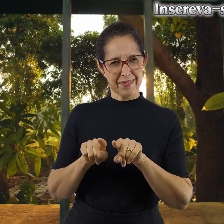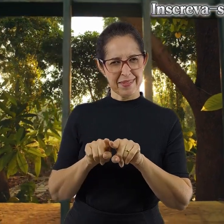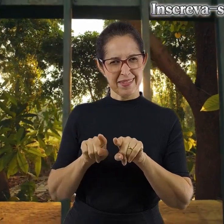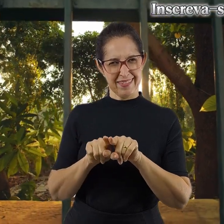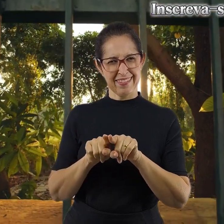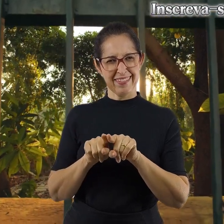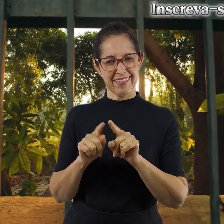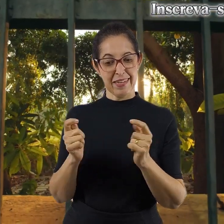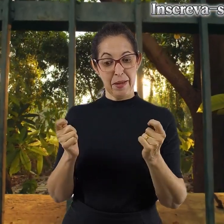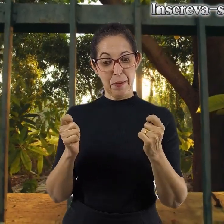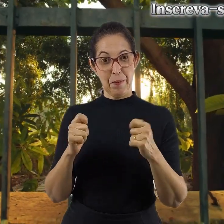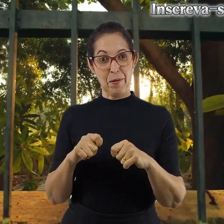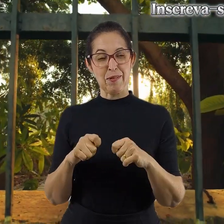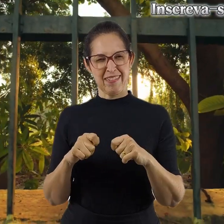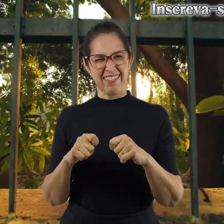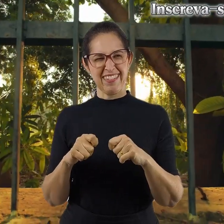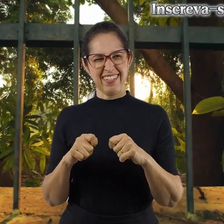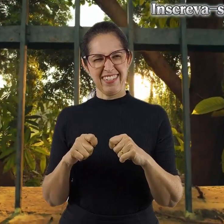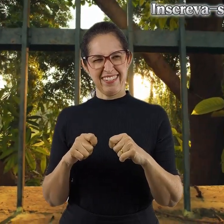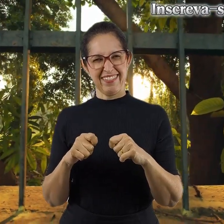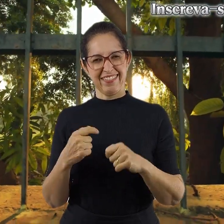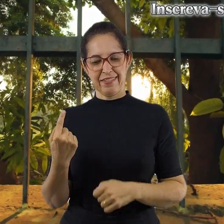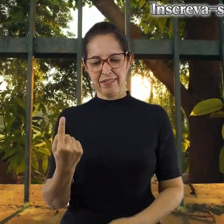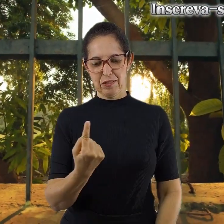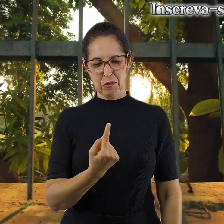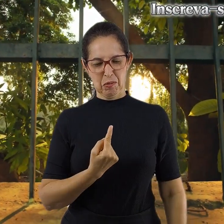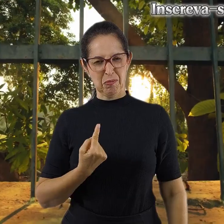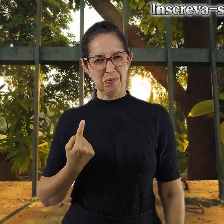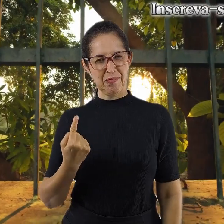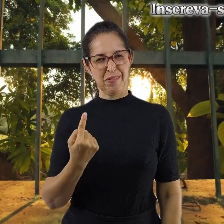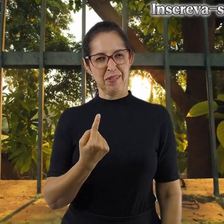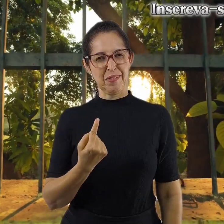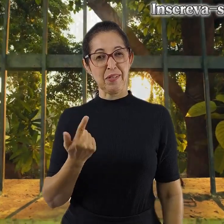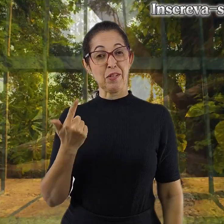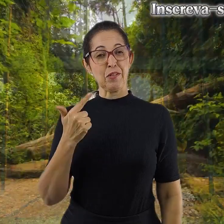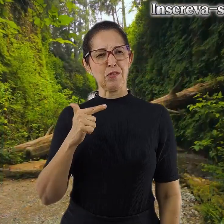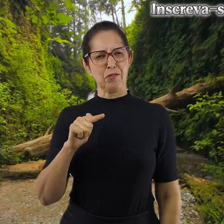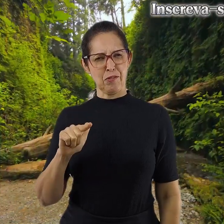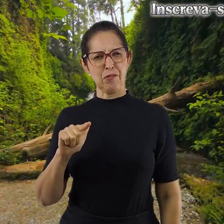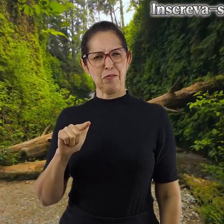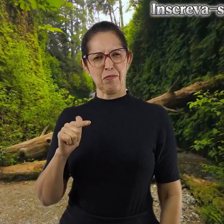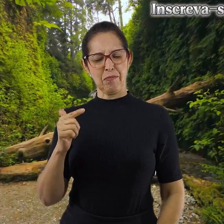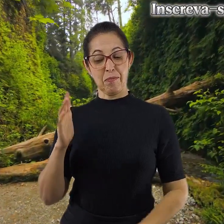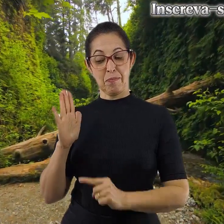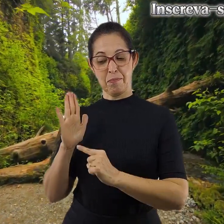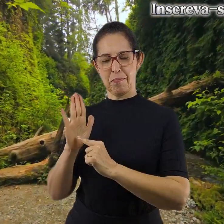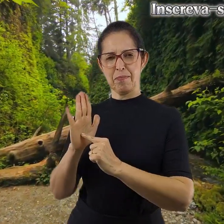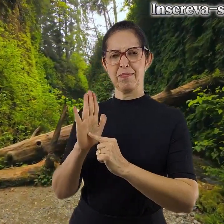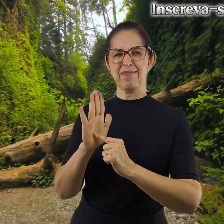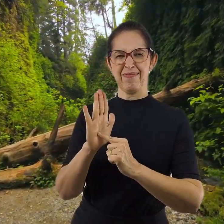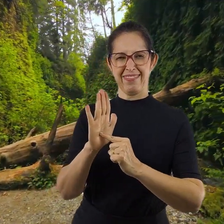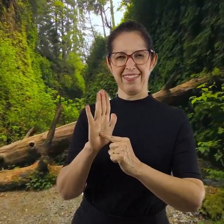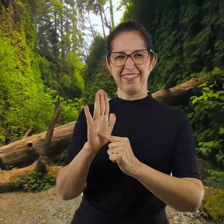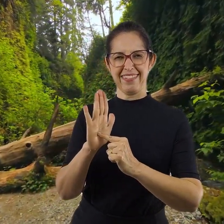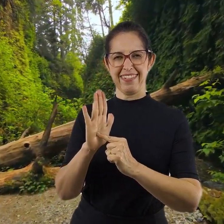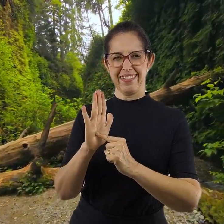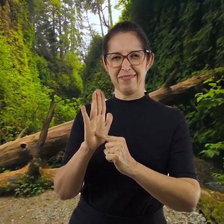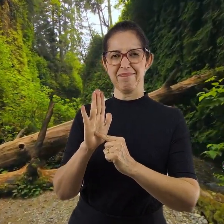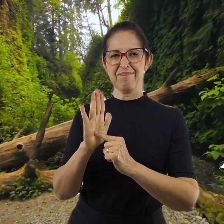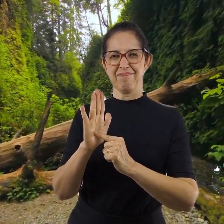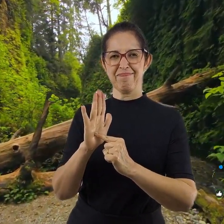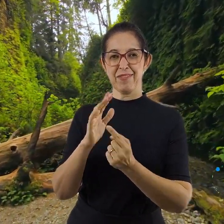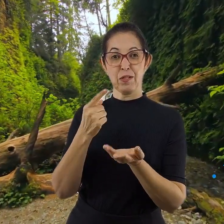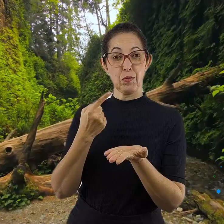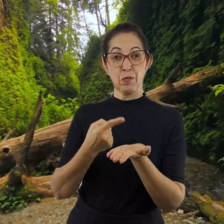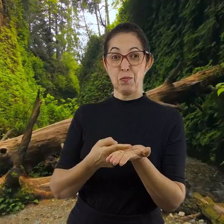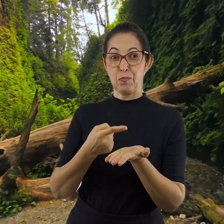proclamarmos mais uma vez o nosso compromisso com aquilo que é